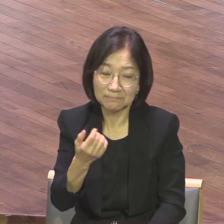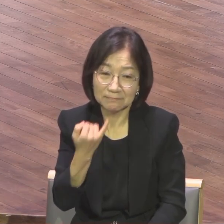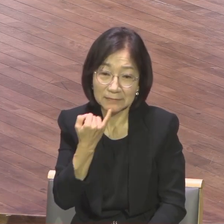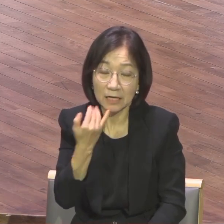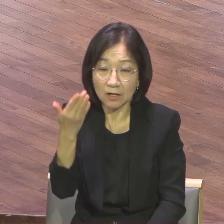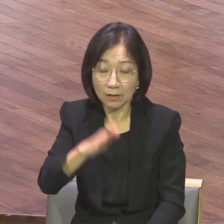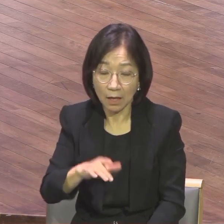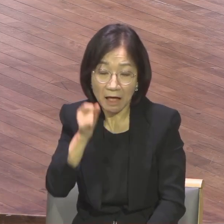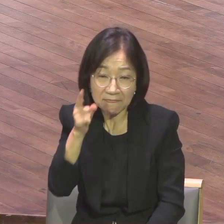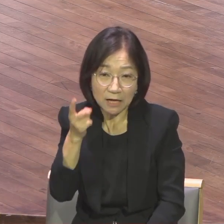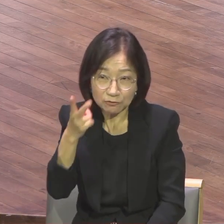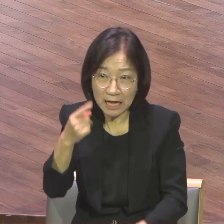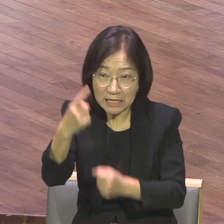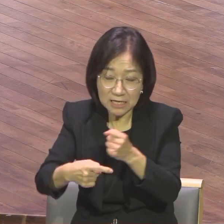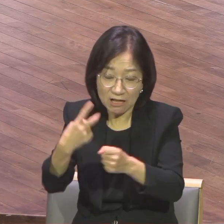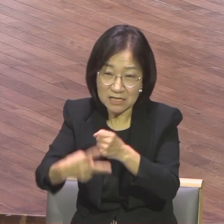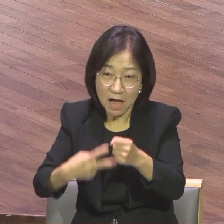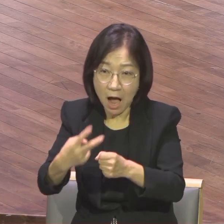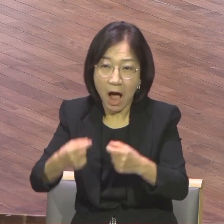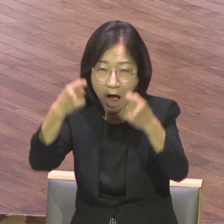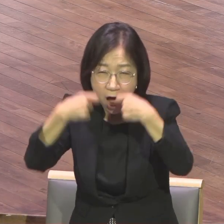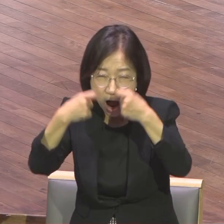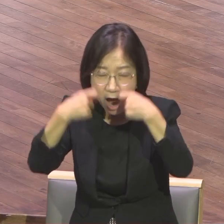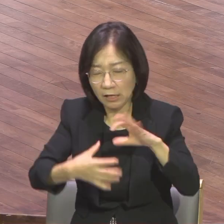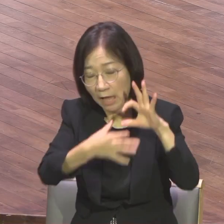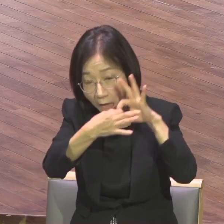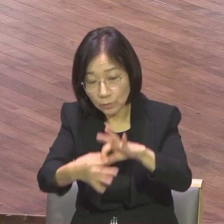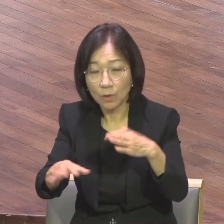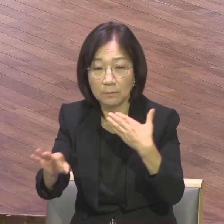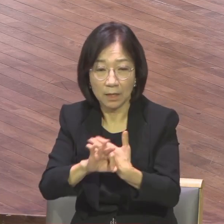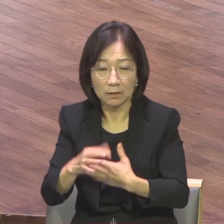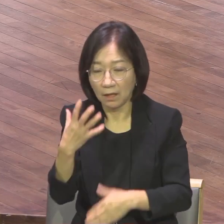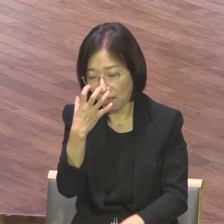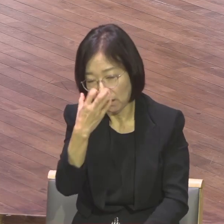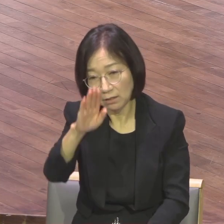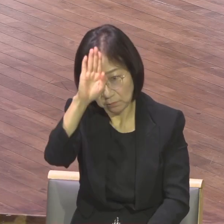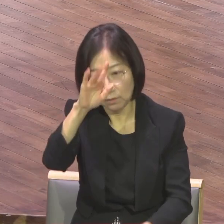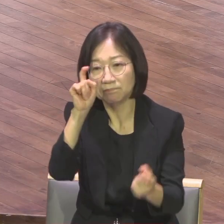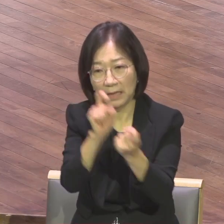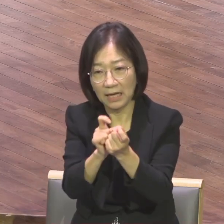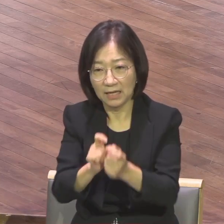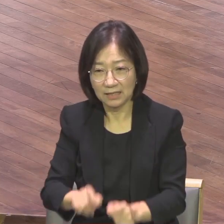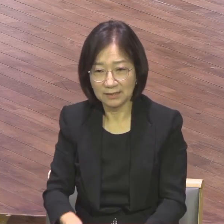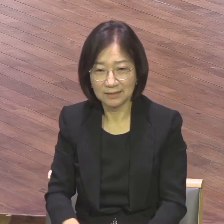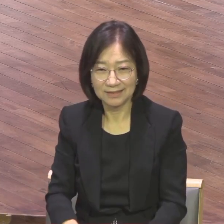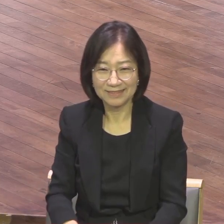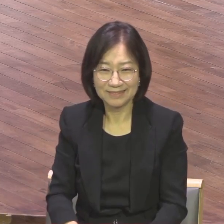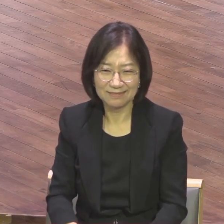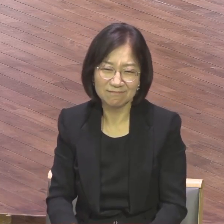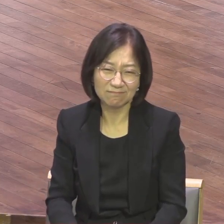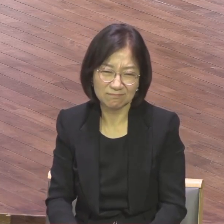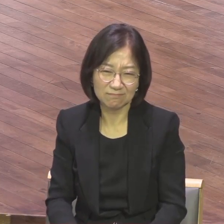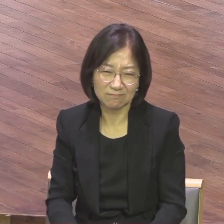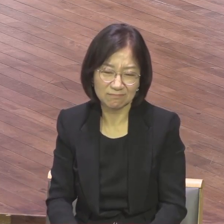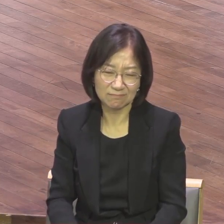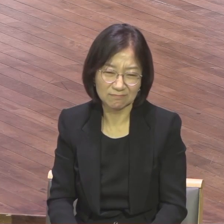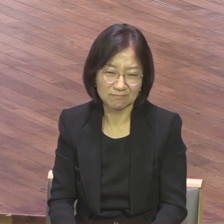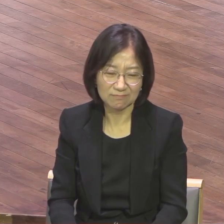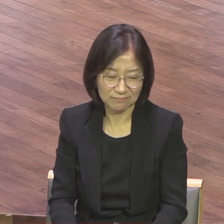우울증 옵니다. 그 성경적 그 신앙 아니에요. 천국 갔는데 뭐 지옥 갔으면 평생